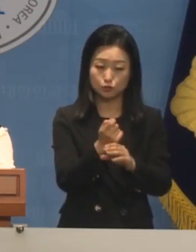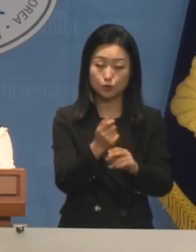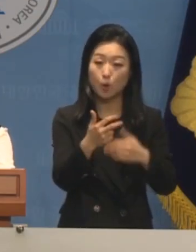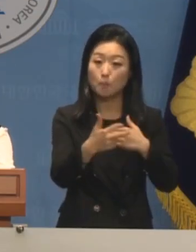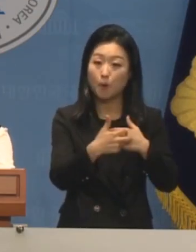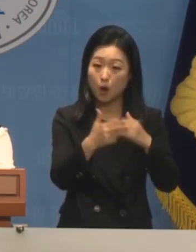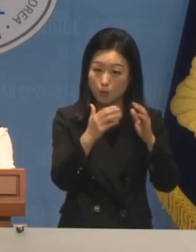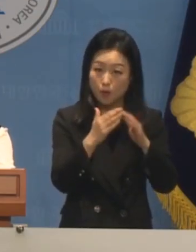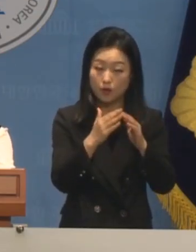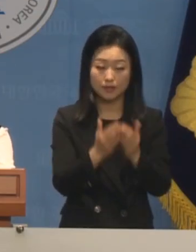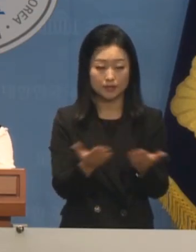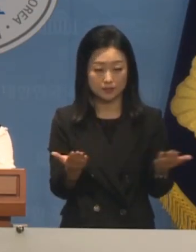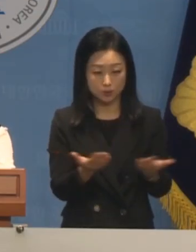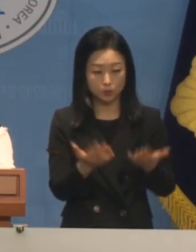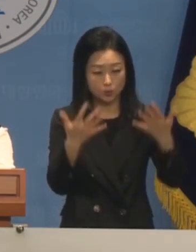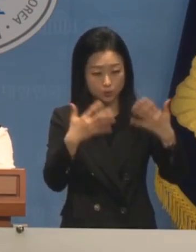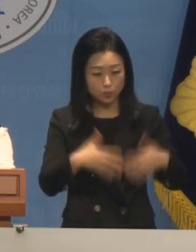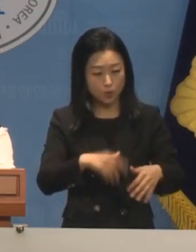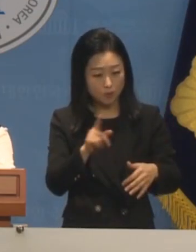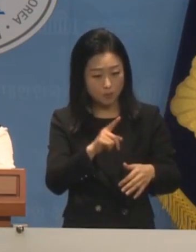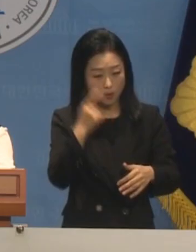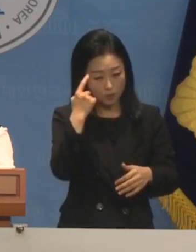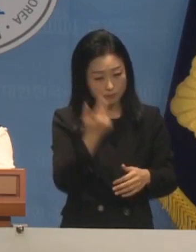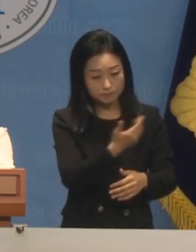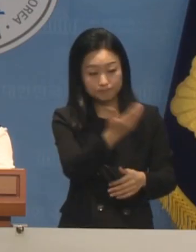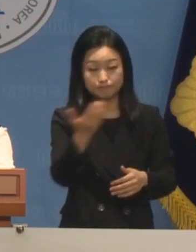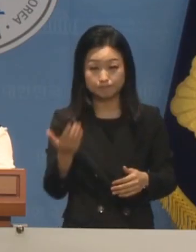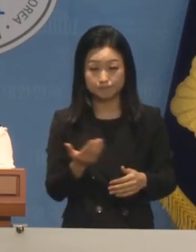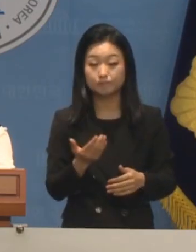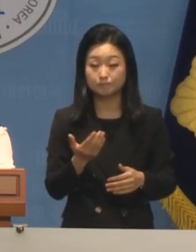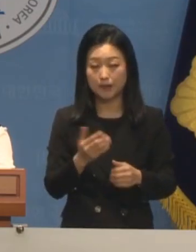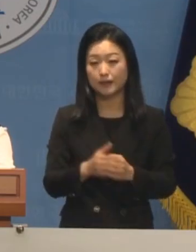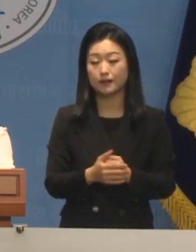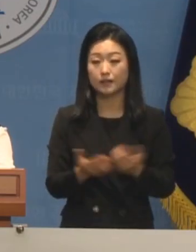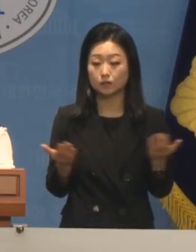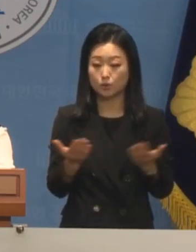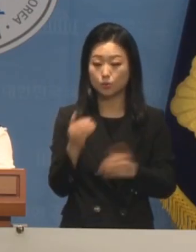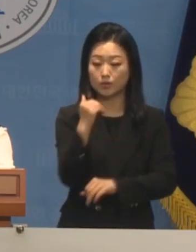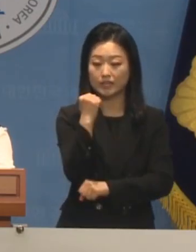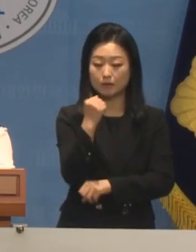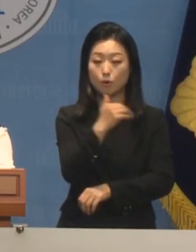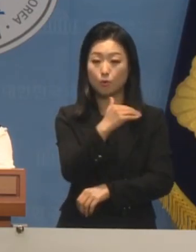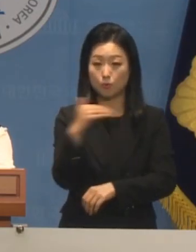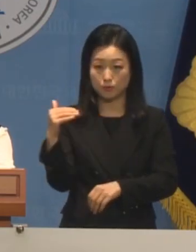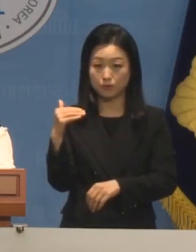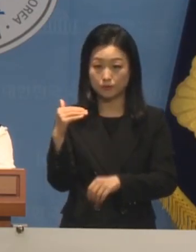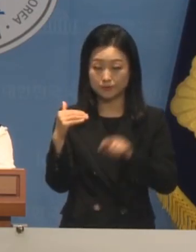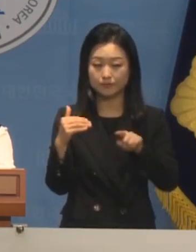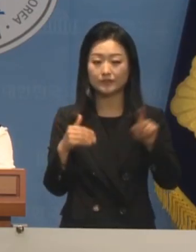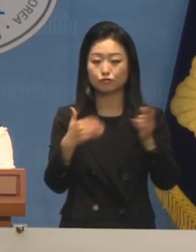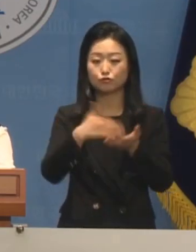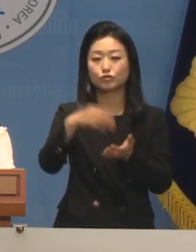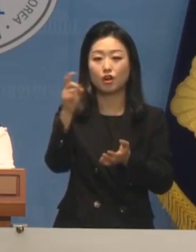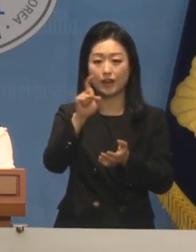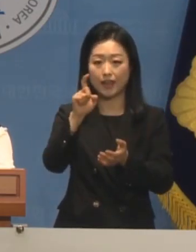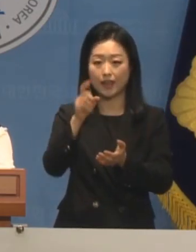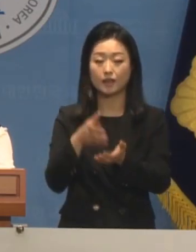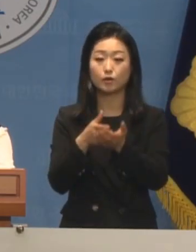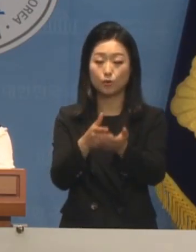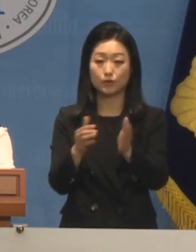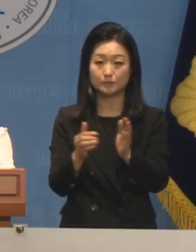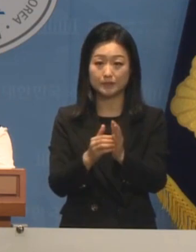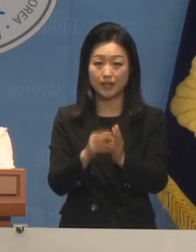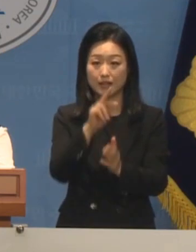실태조사를 함께하고 토론회와 노동 기본권 10대 요구안을 마련하기도 했습니다 올해는 여기 계신